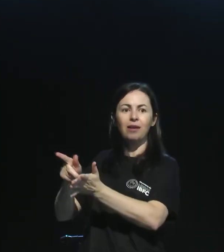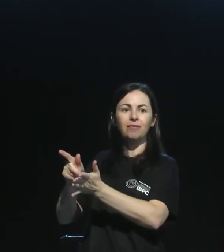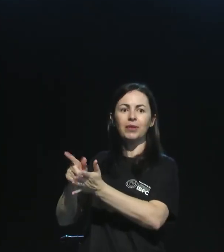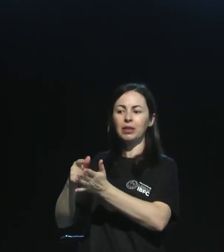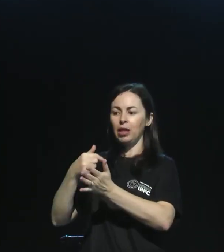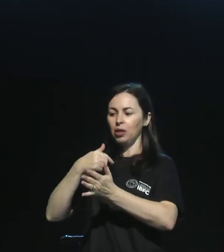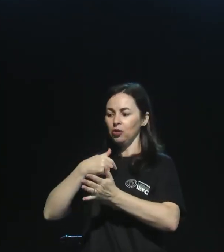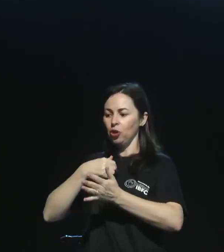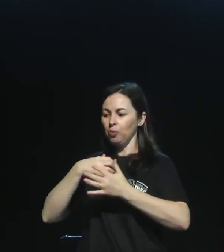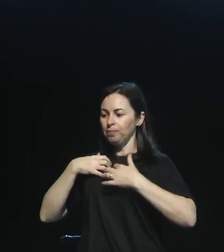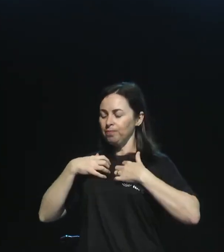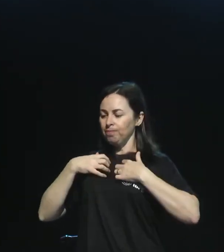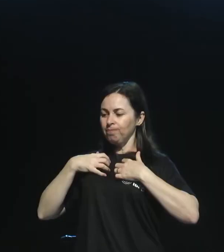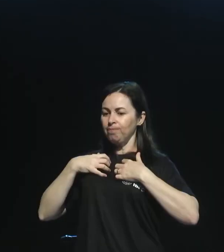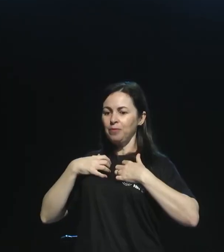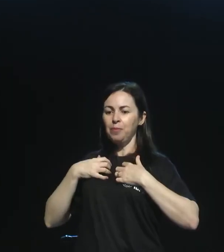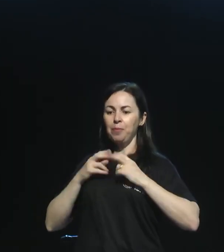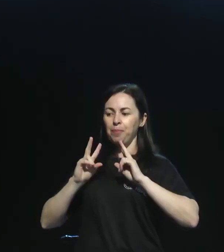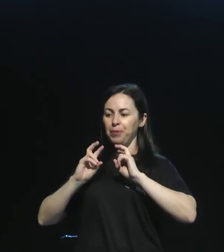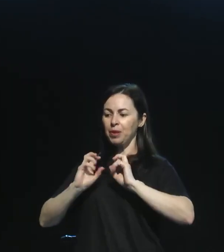mal.